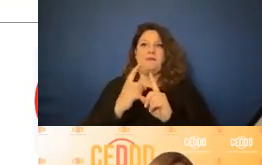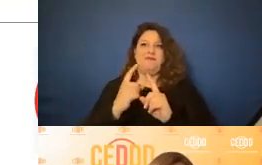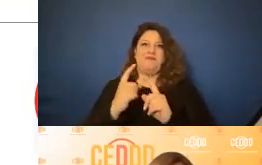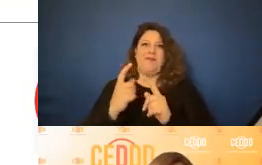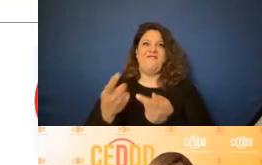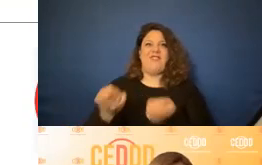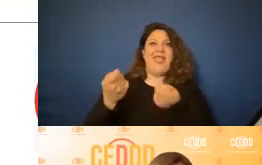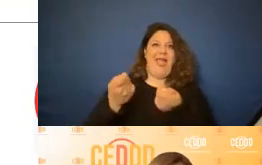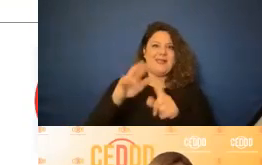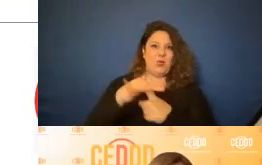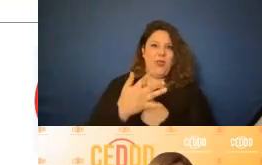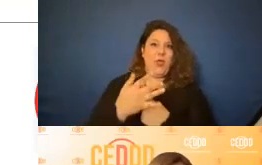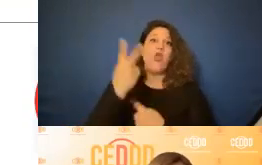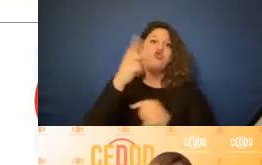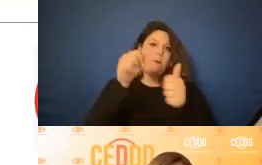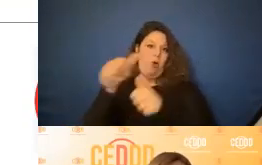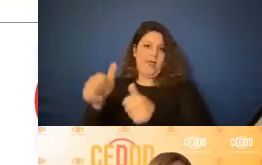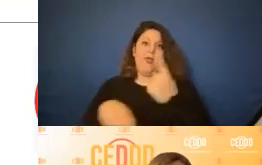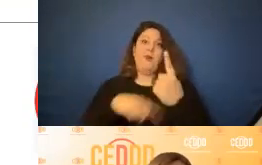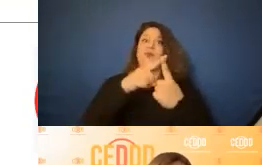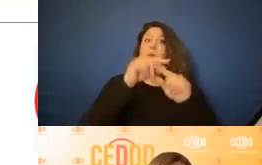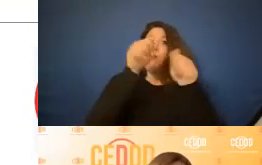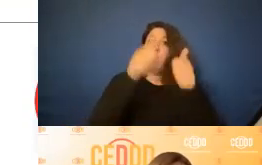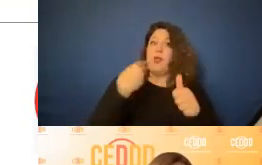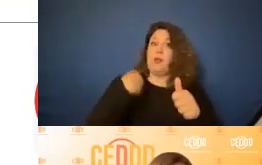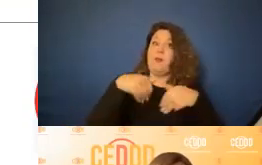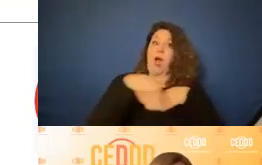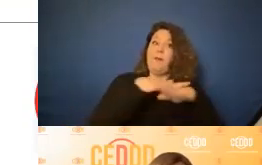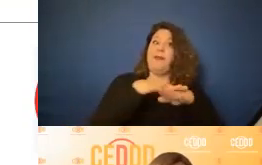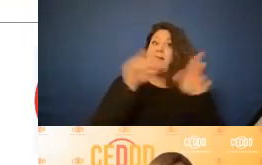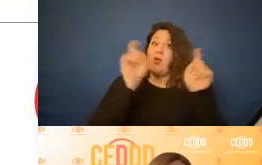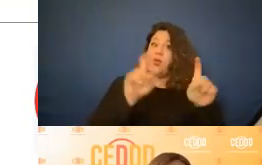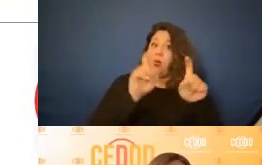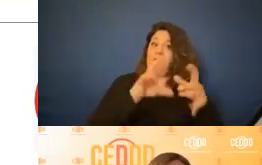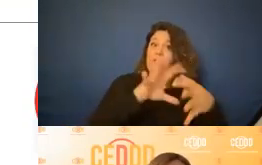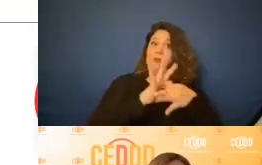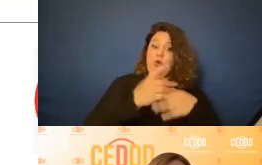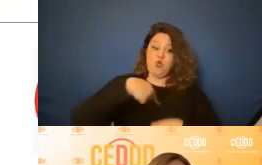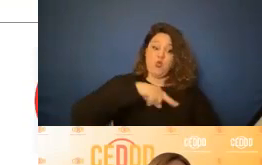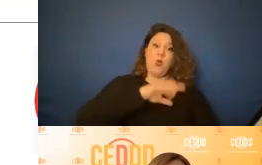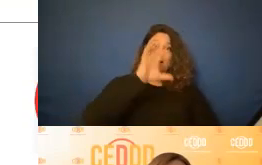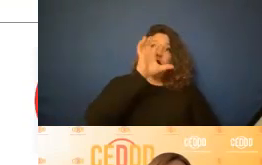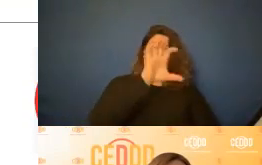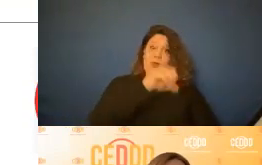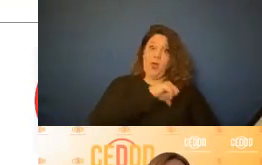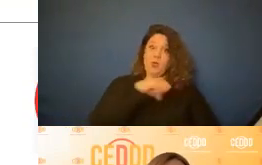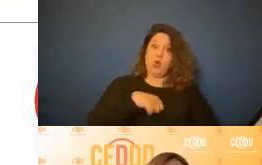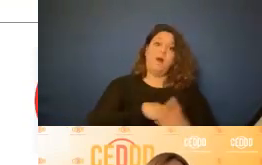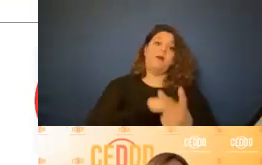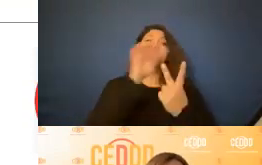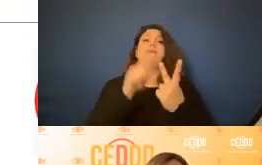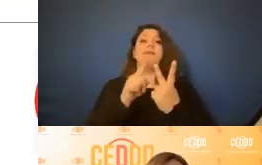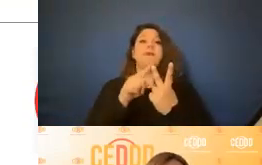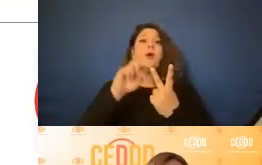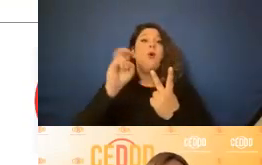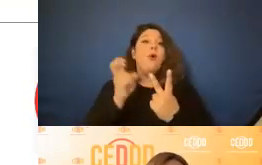tipos de modelo, o bien el de la propia administración educativa de nuestra comunidad, de nuestro territorio, o bien uno elaborado